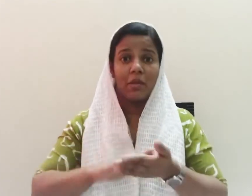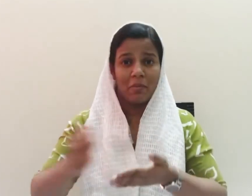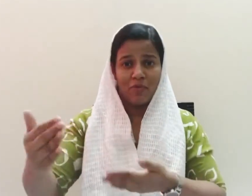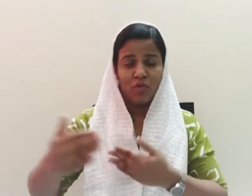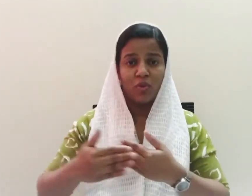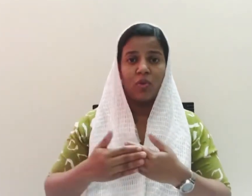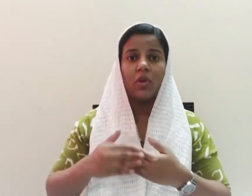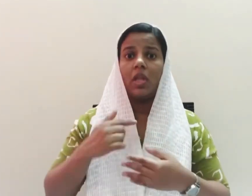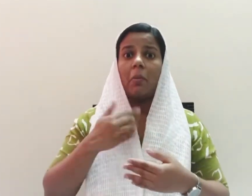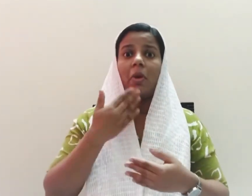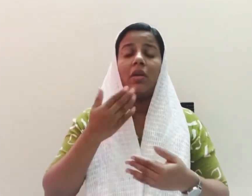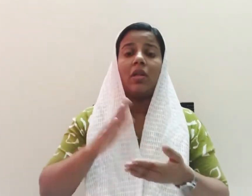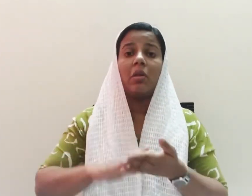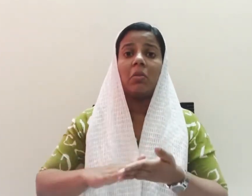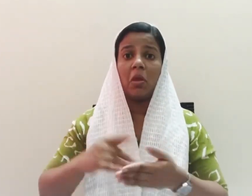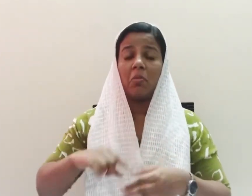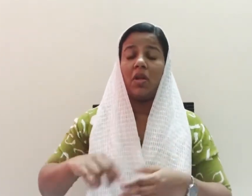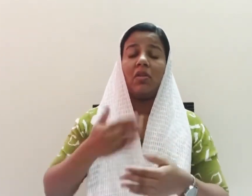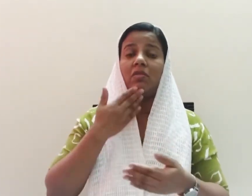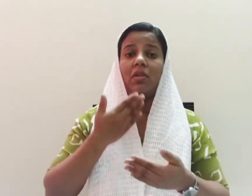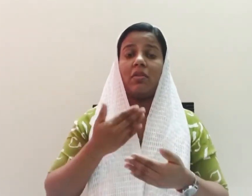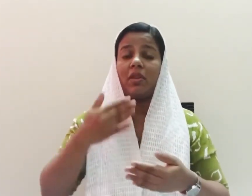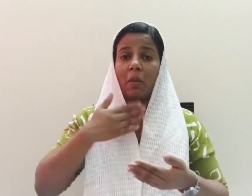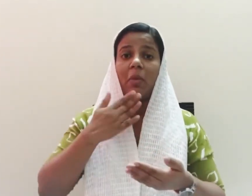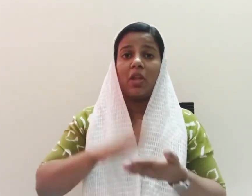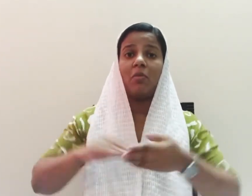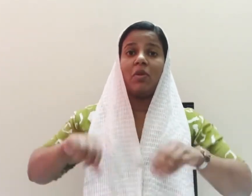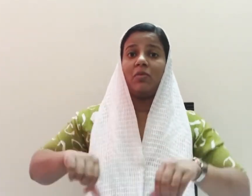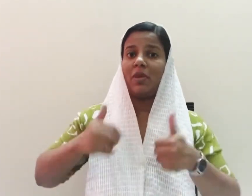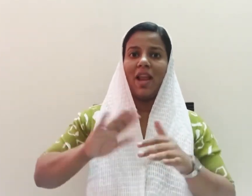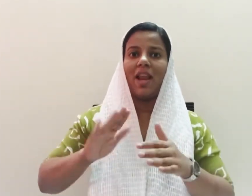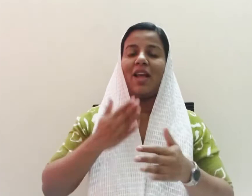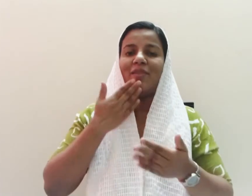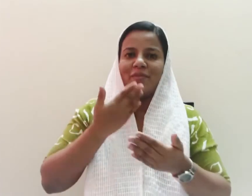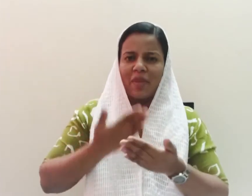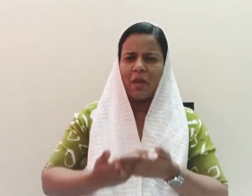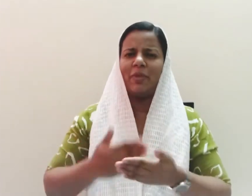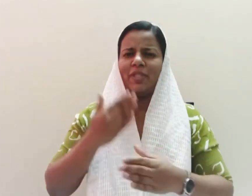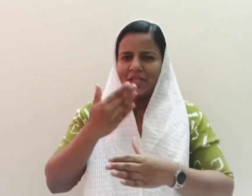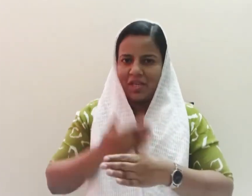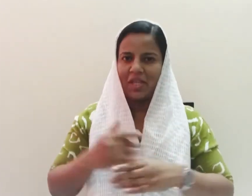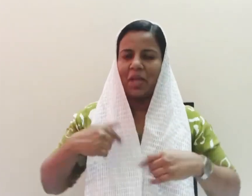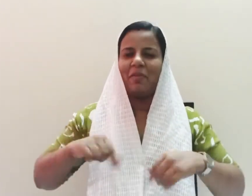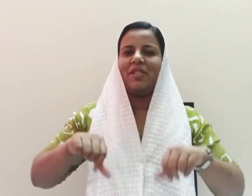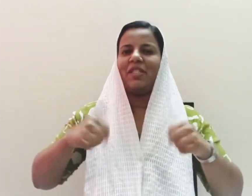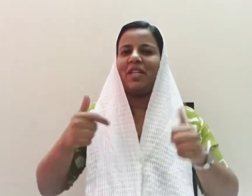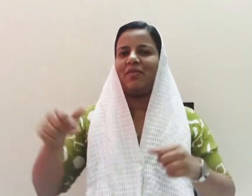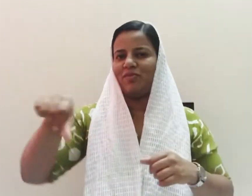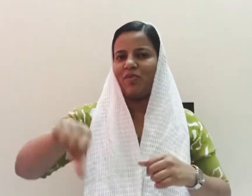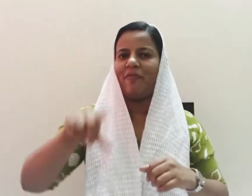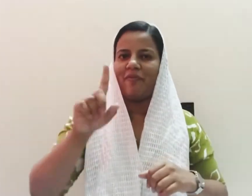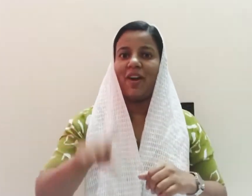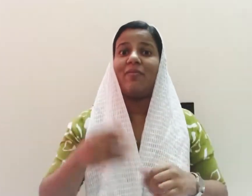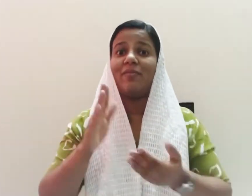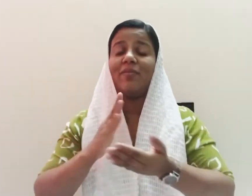അവരെ തിന്മയോട് തോൽക്കാതെ നന്മയാൽ തിന്മയെ ജയിക്കുക. എങ്ങനെ ജയിക്കണം? നന്മയാൽ തിന്മയെ ജയിക്കണം. അപ്പം